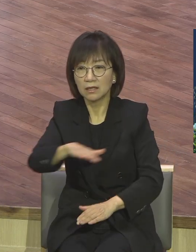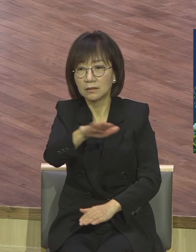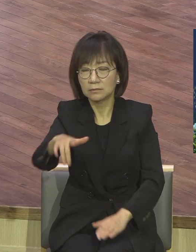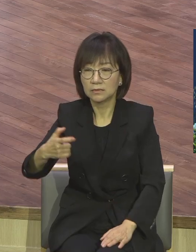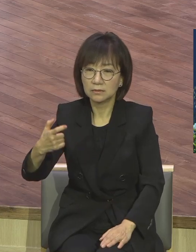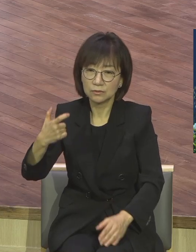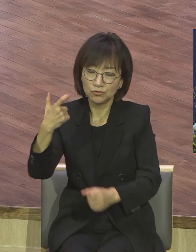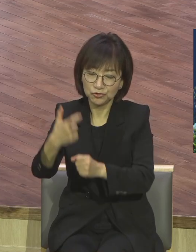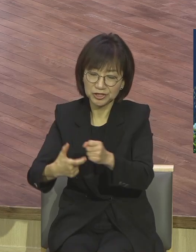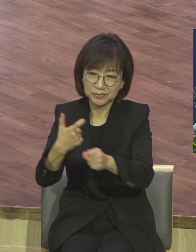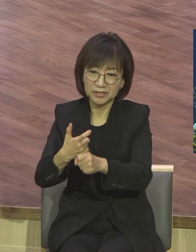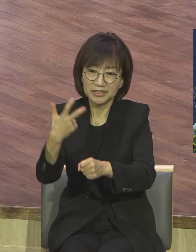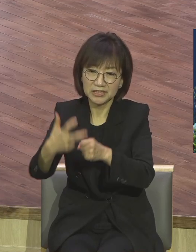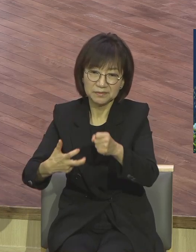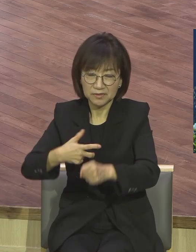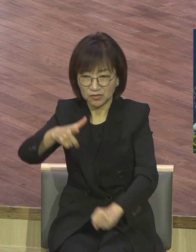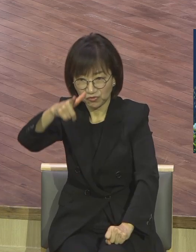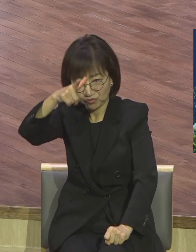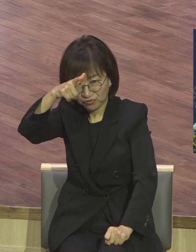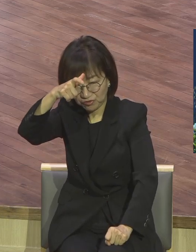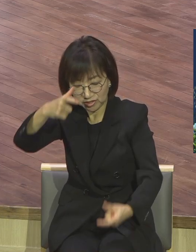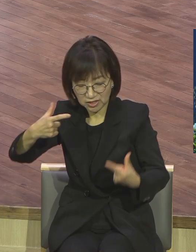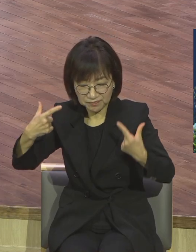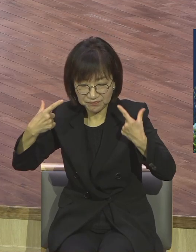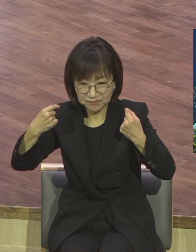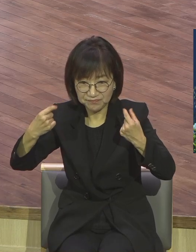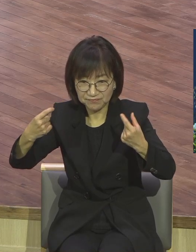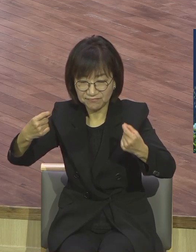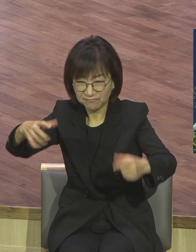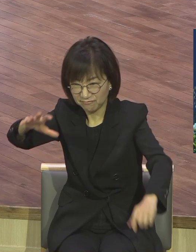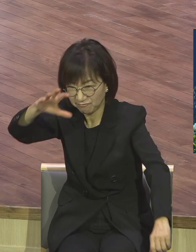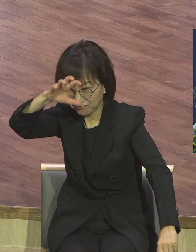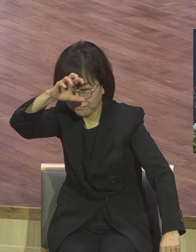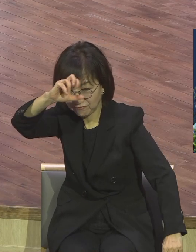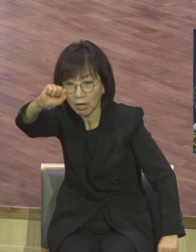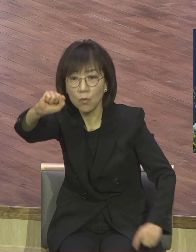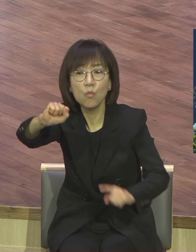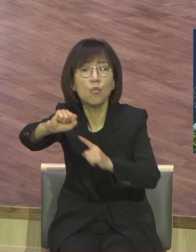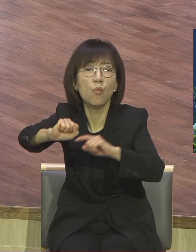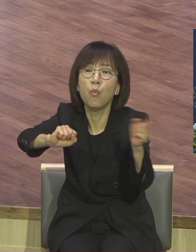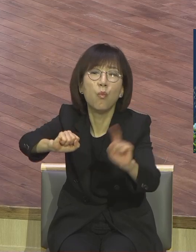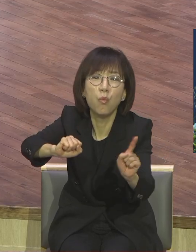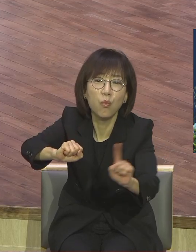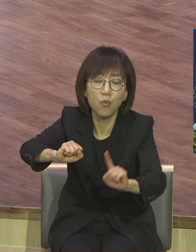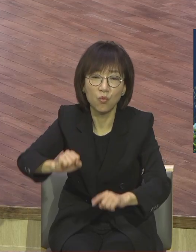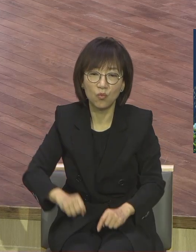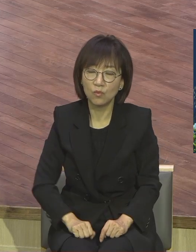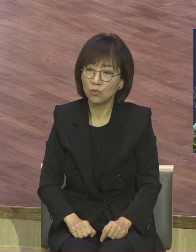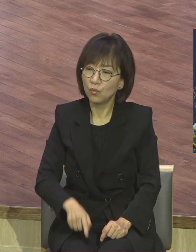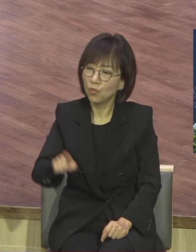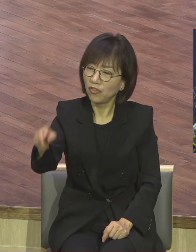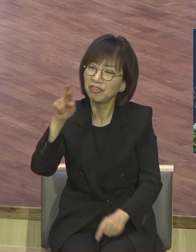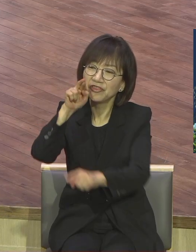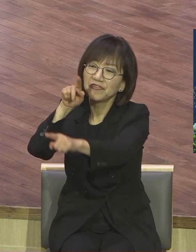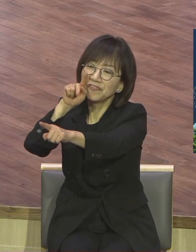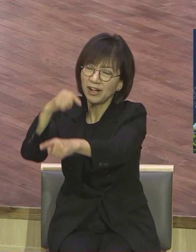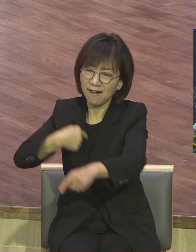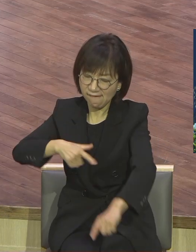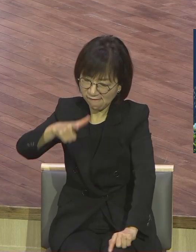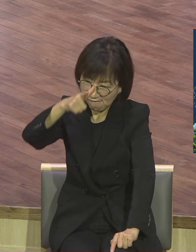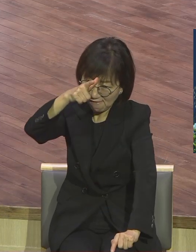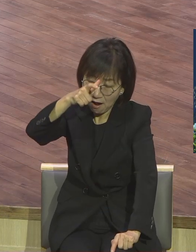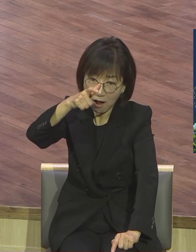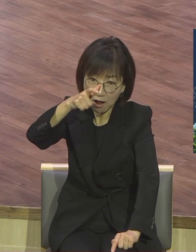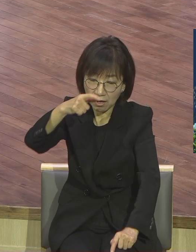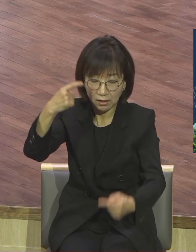가지고 자기 고집 그대로 가지고 자기 주장 그대로 하고